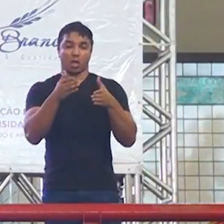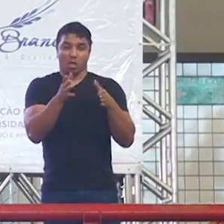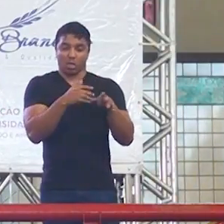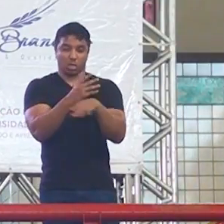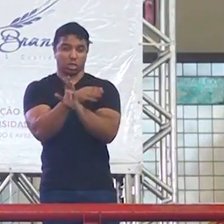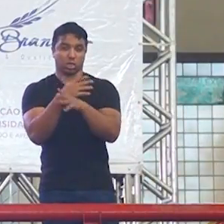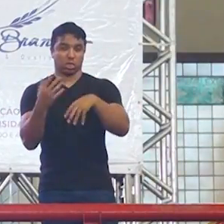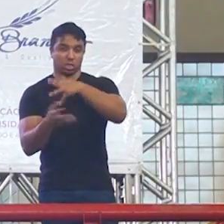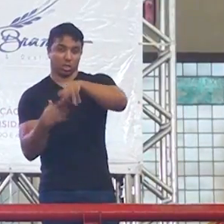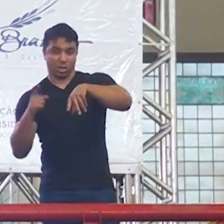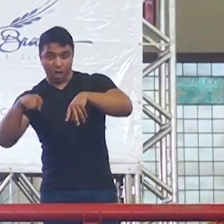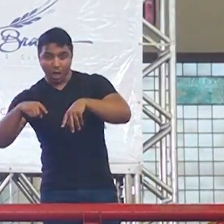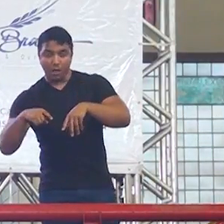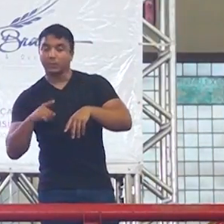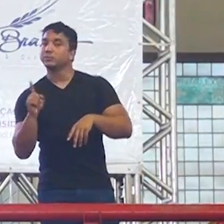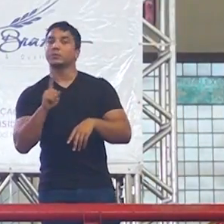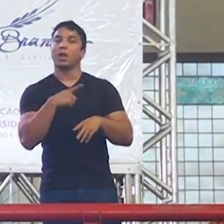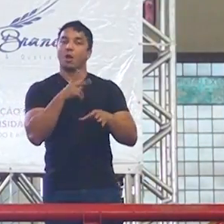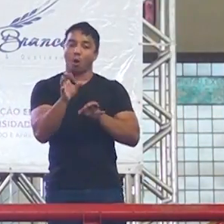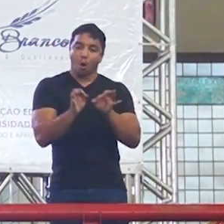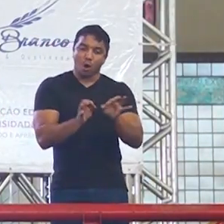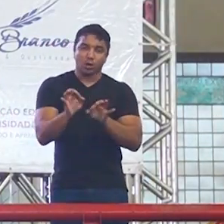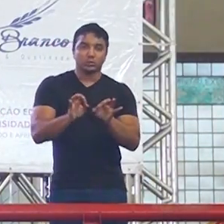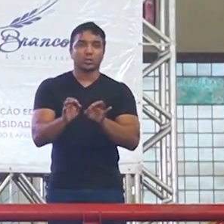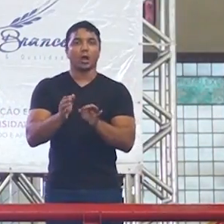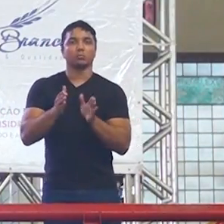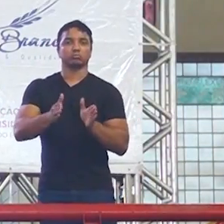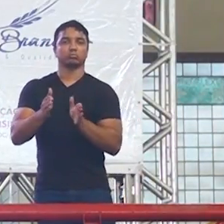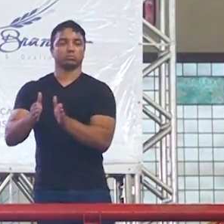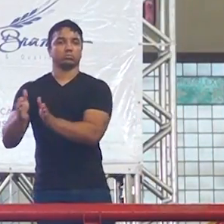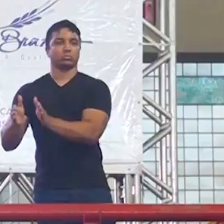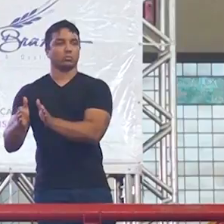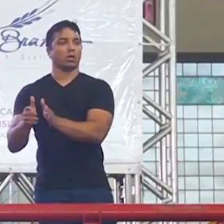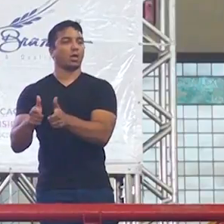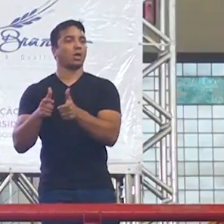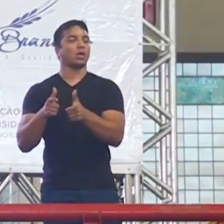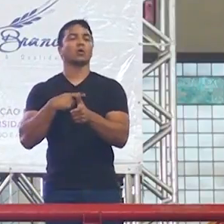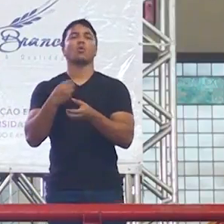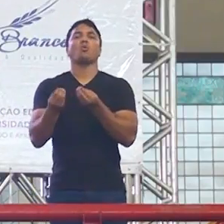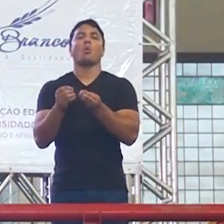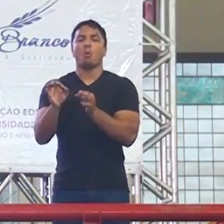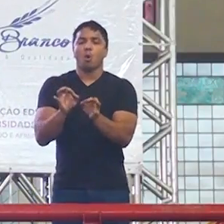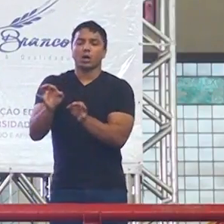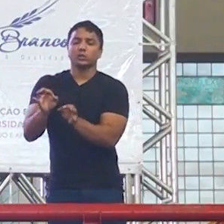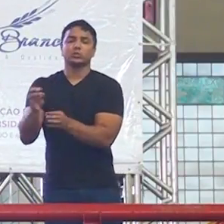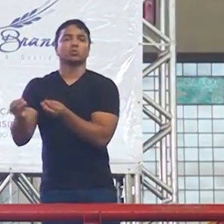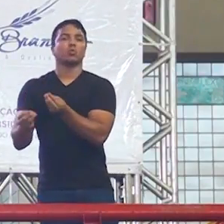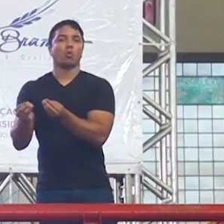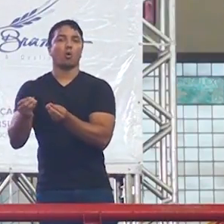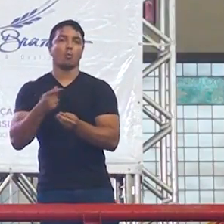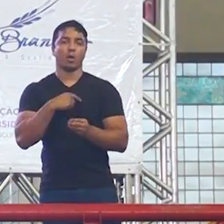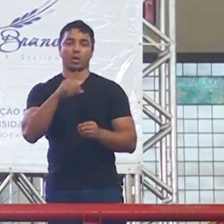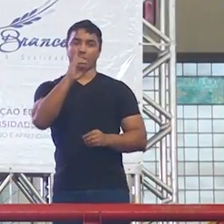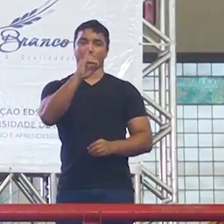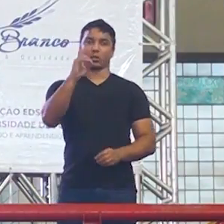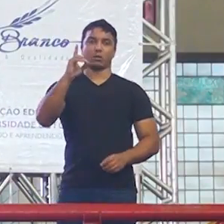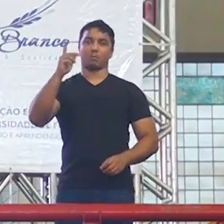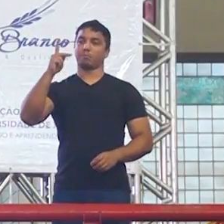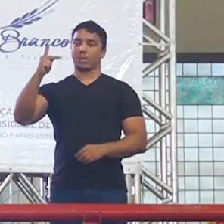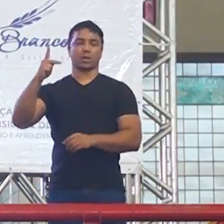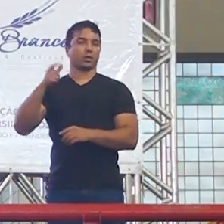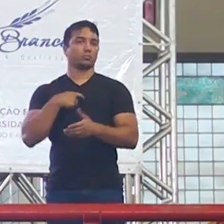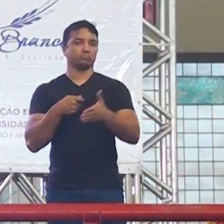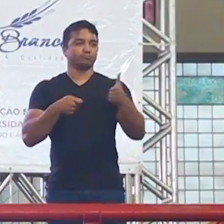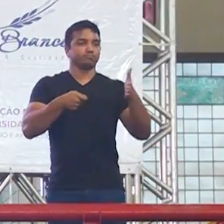elétrons, Corrente é o movimento o quê, pessoal? E como é que a gente organiza? Ligando a uma DDP, ligando